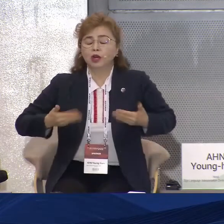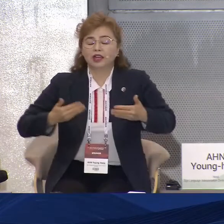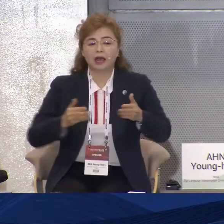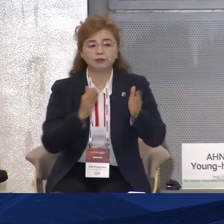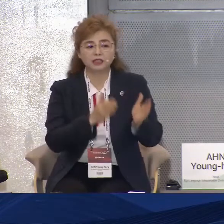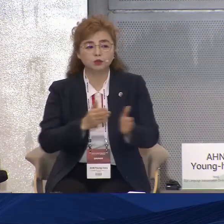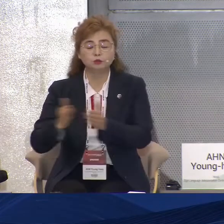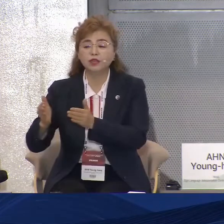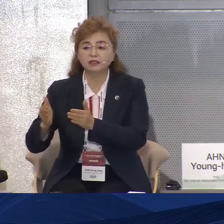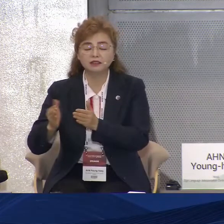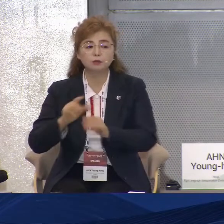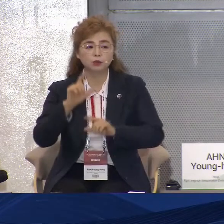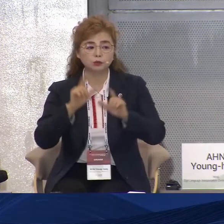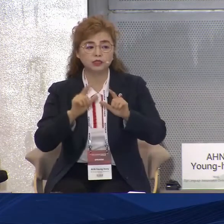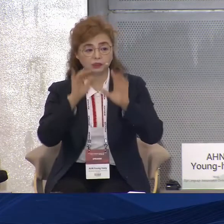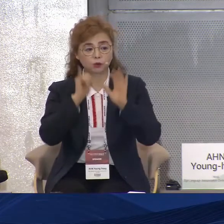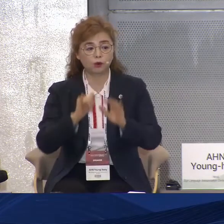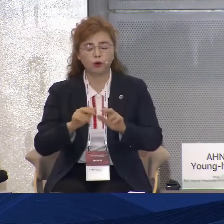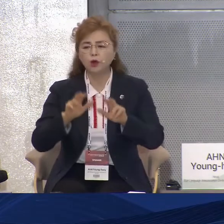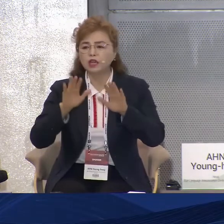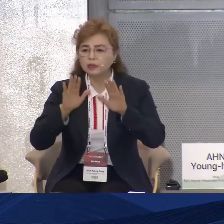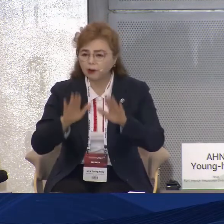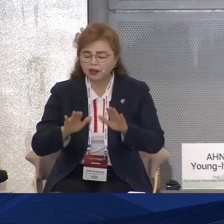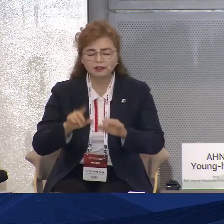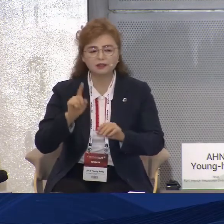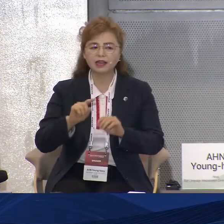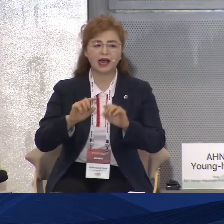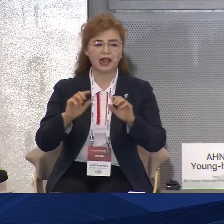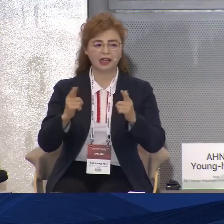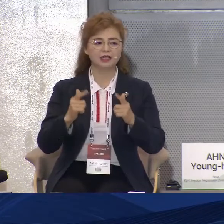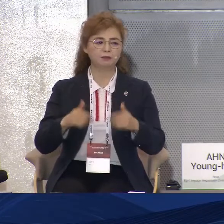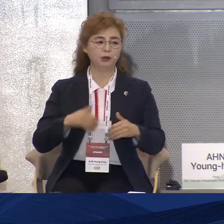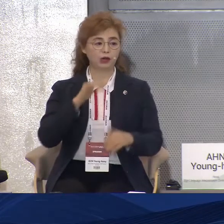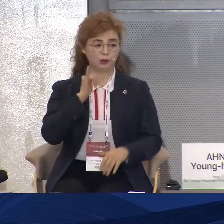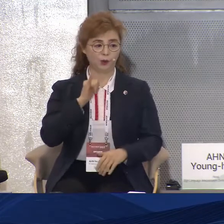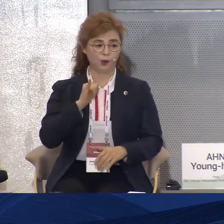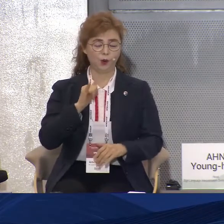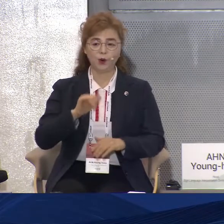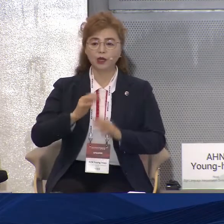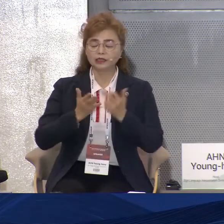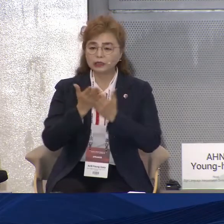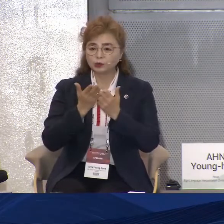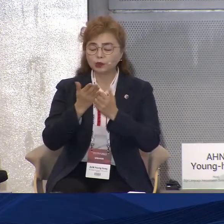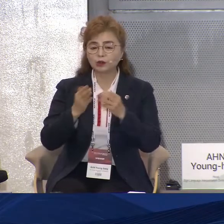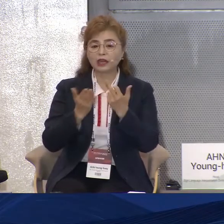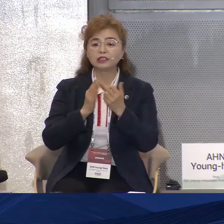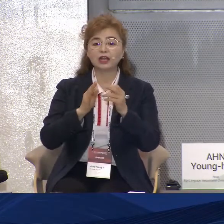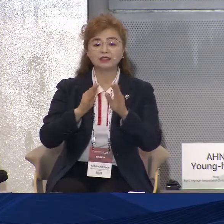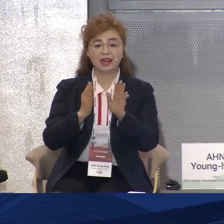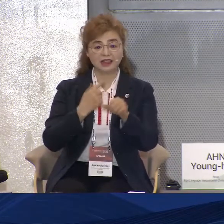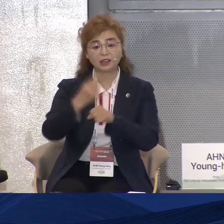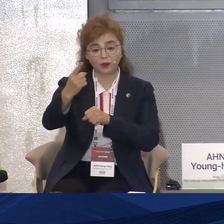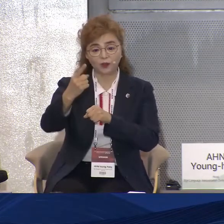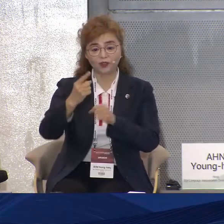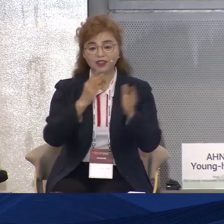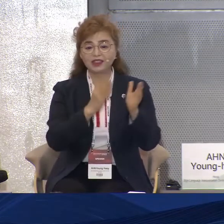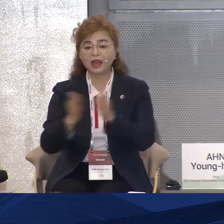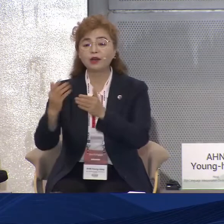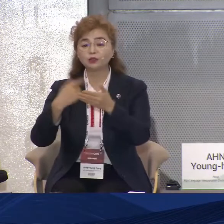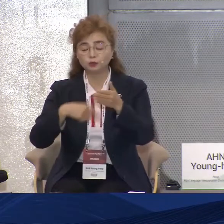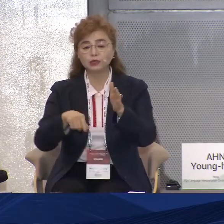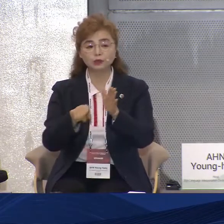그때 급조하게 갑자기 준비하는 이런 모습이 있었고, 이번에는 그게 아닐 필요가 있고, 제주도에서 개최하는